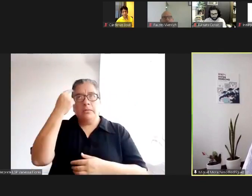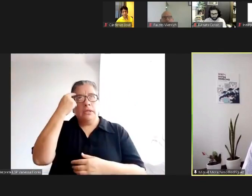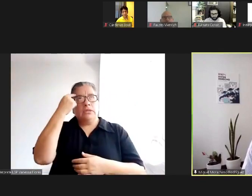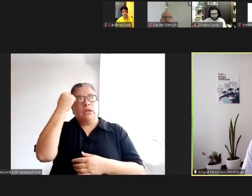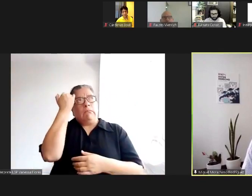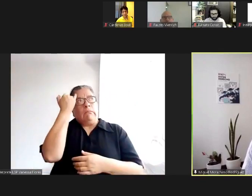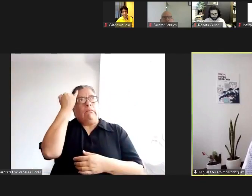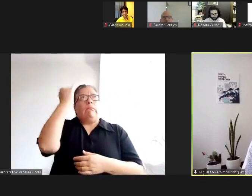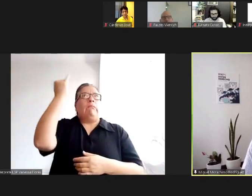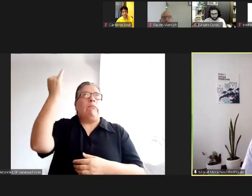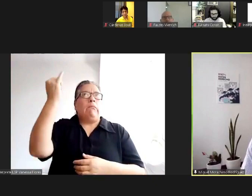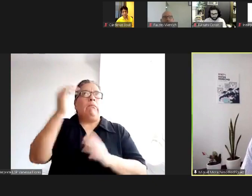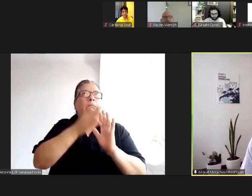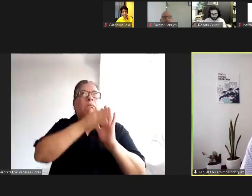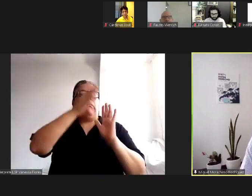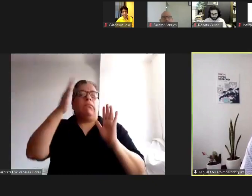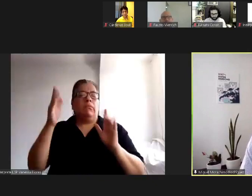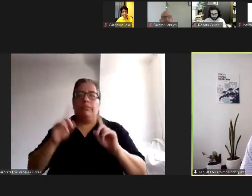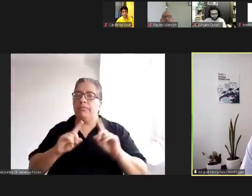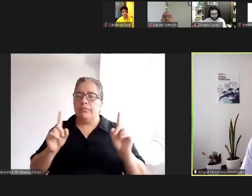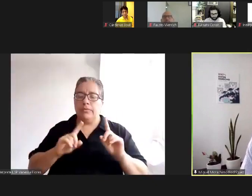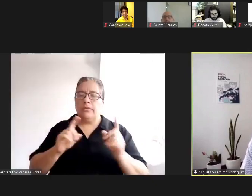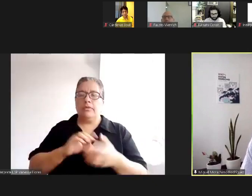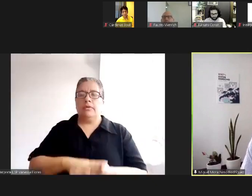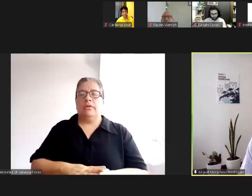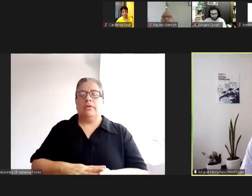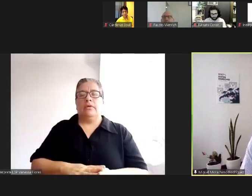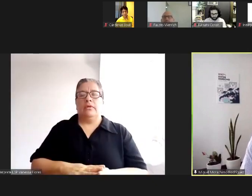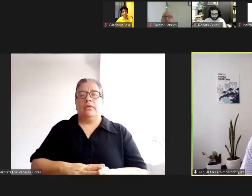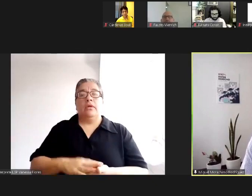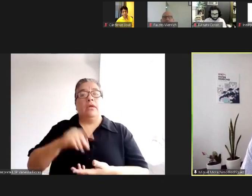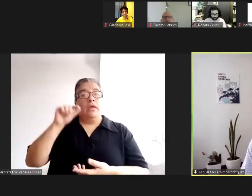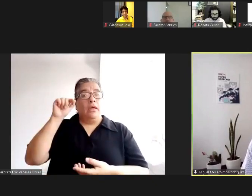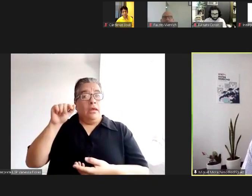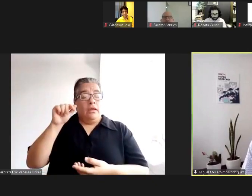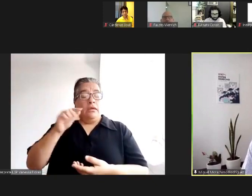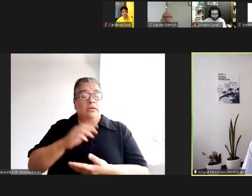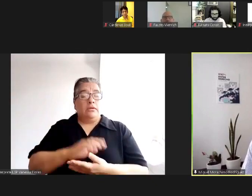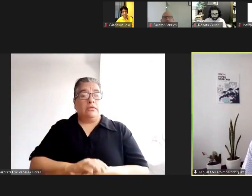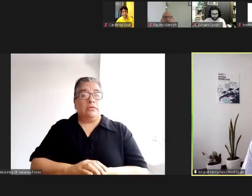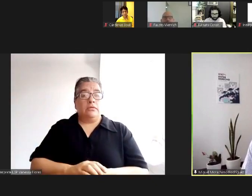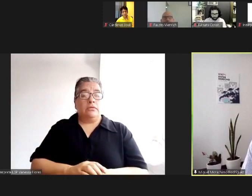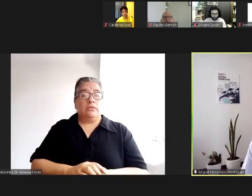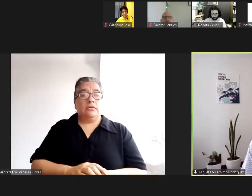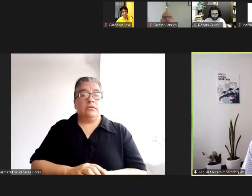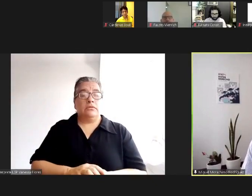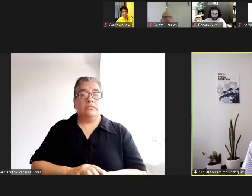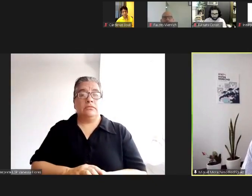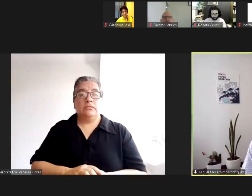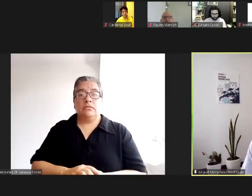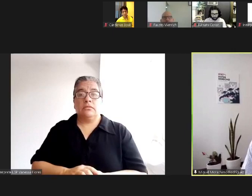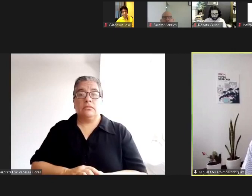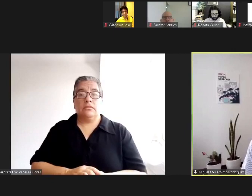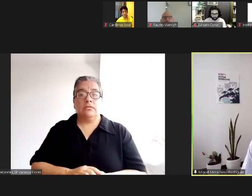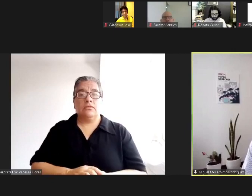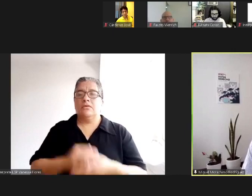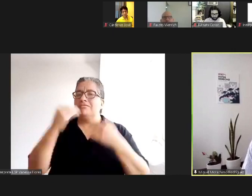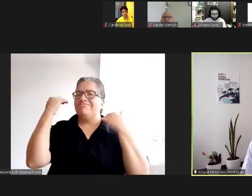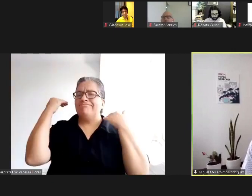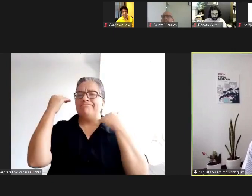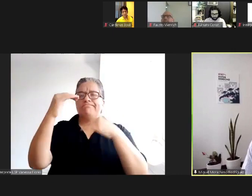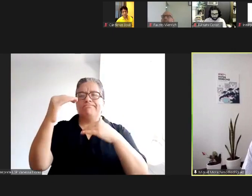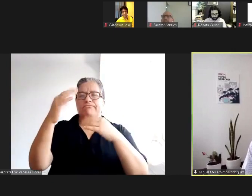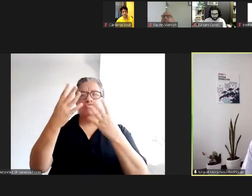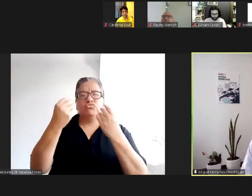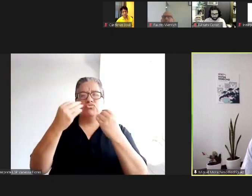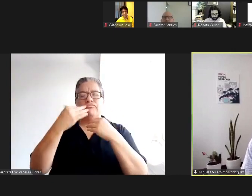interpretar extensivamente una excepción, y eso ha sido un gran esto. Una gran limitación, ¿no? Esa es mi